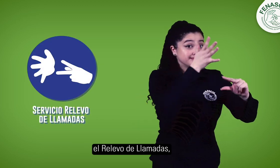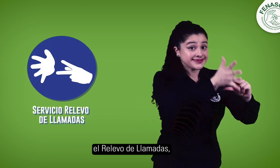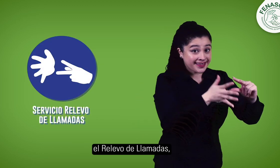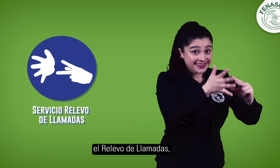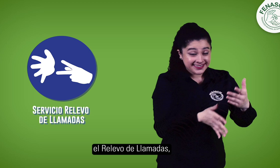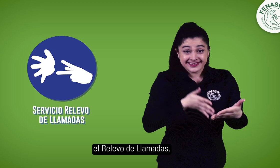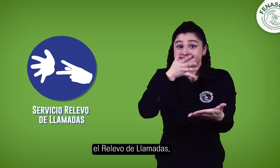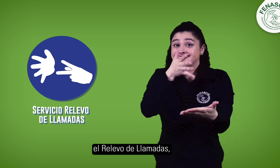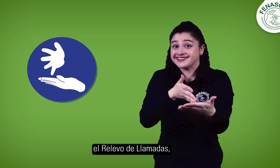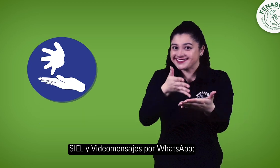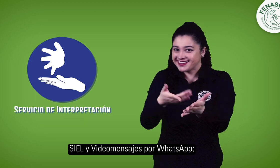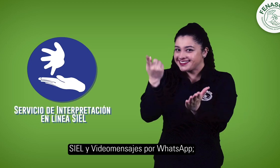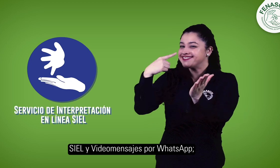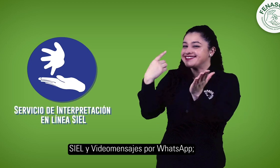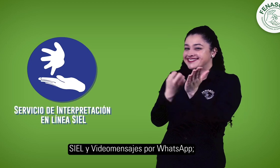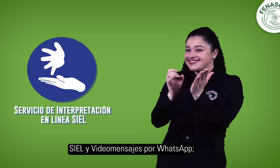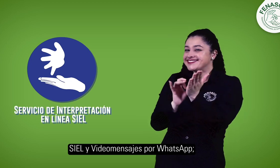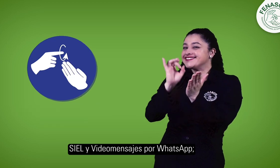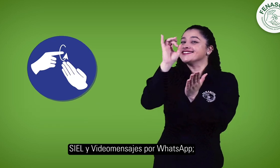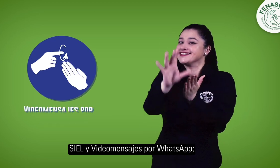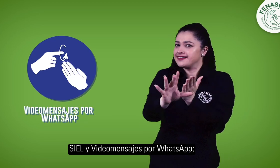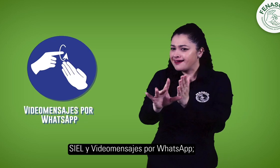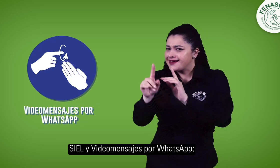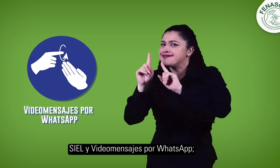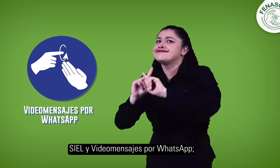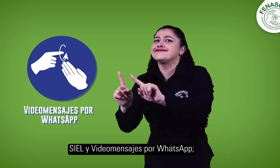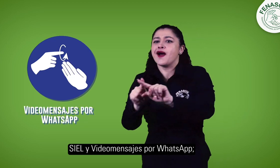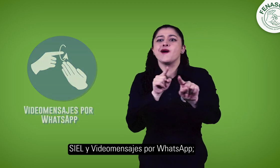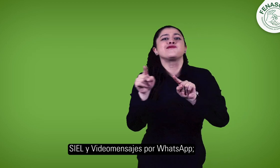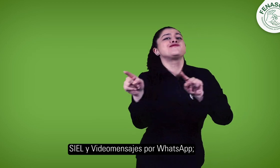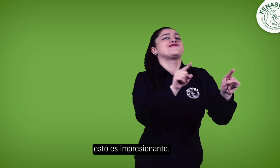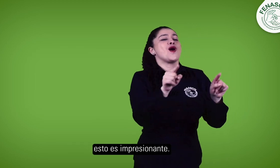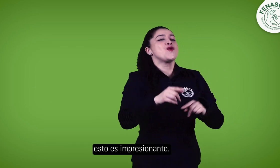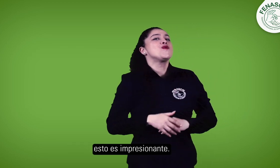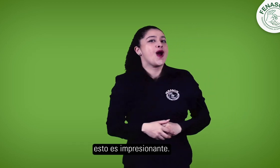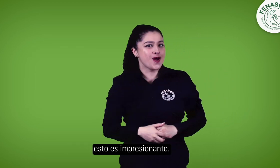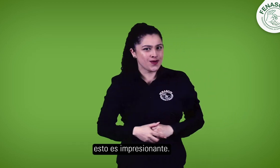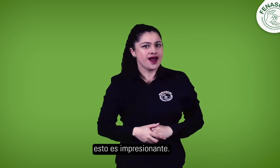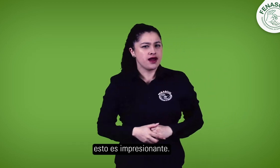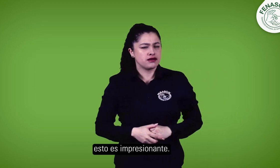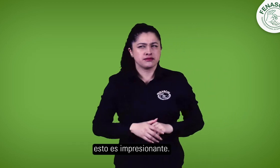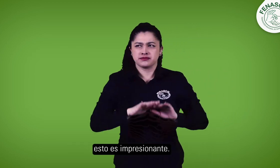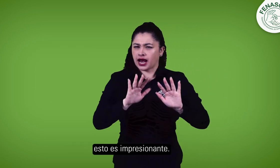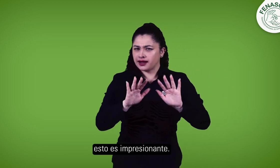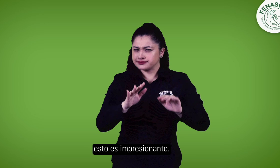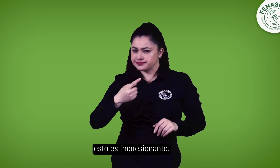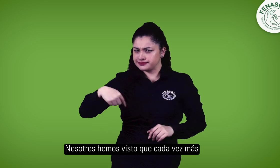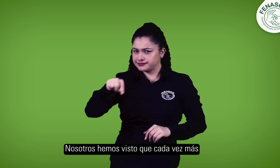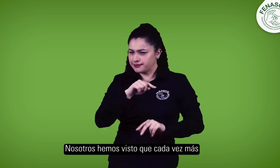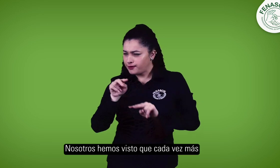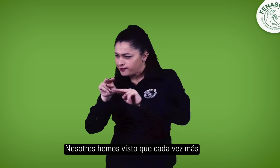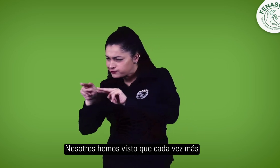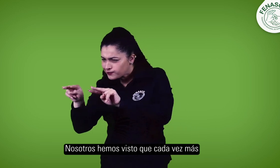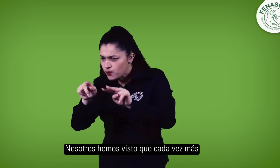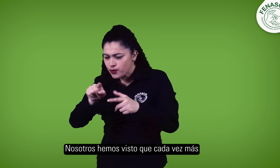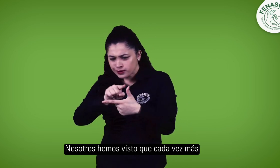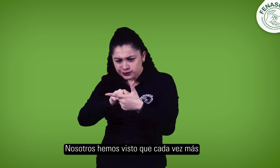El Relevo de Llamadas, CIEL y Videomensajes por WhatsApp. Esto es impresionante. Nosotros hemos